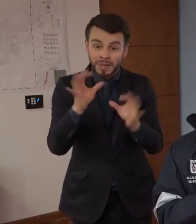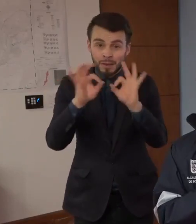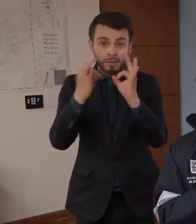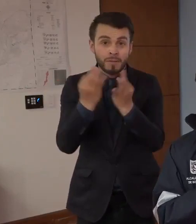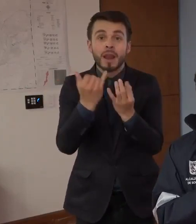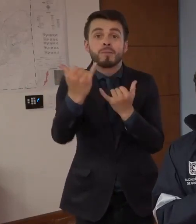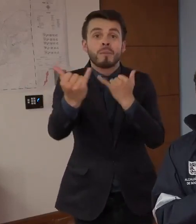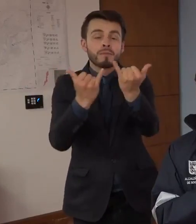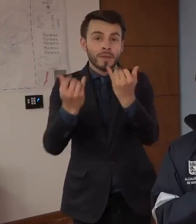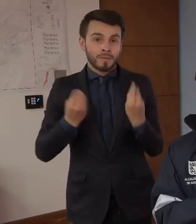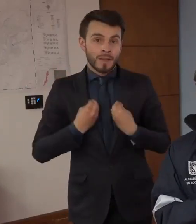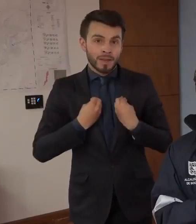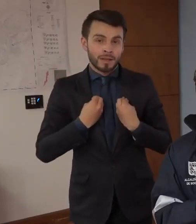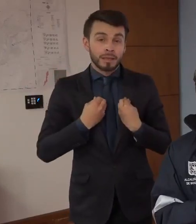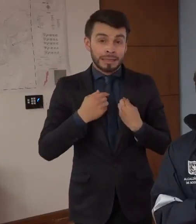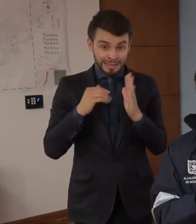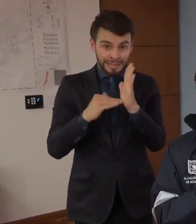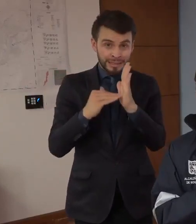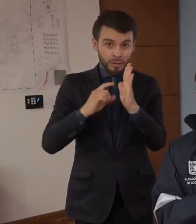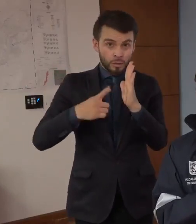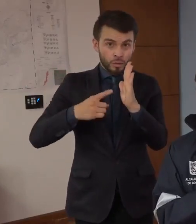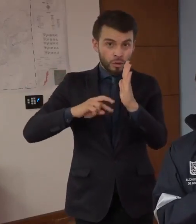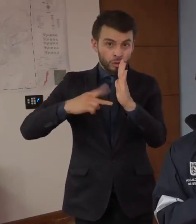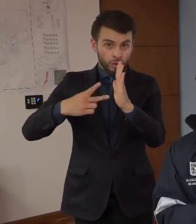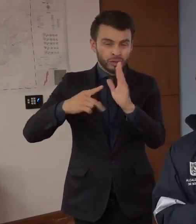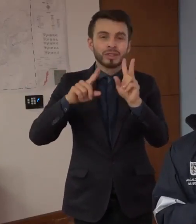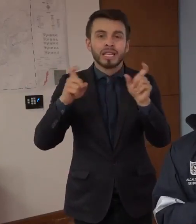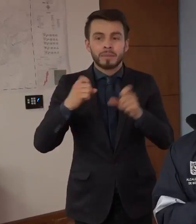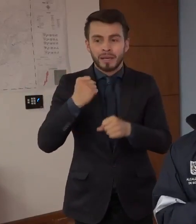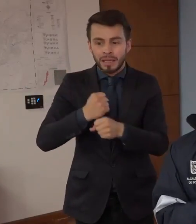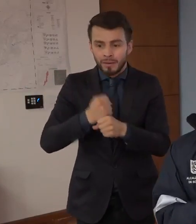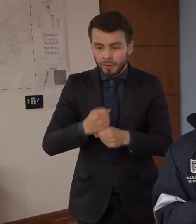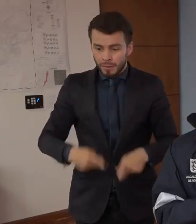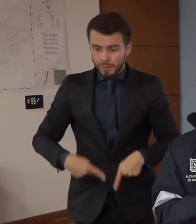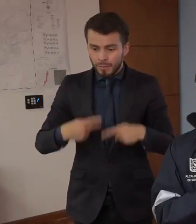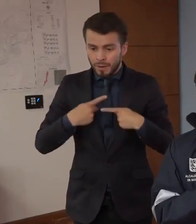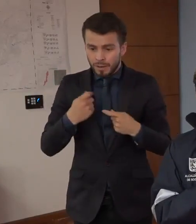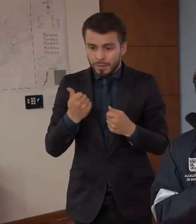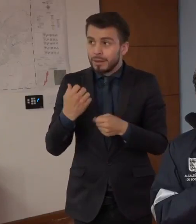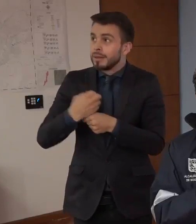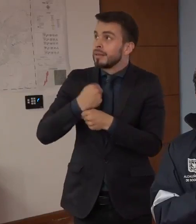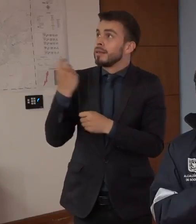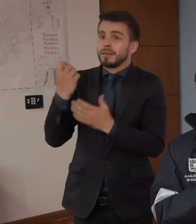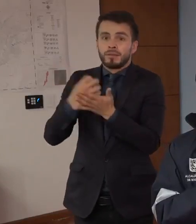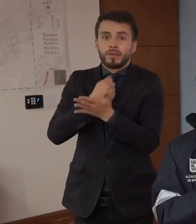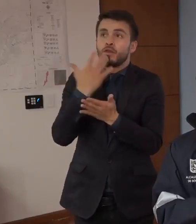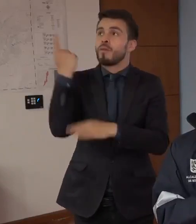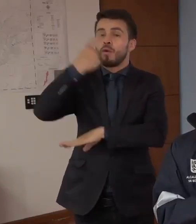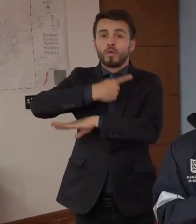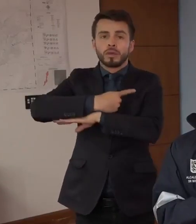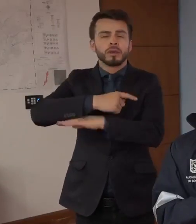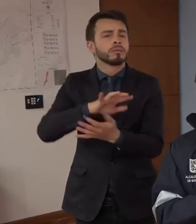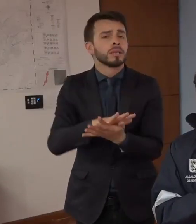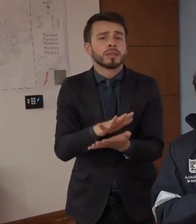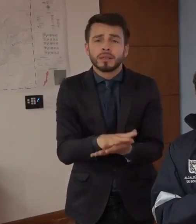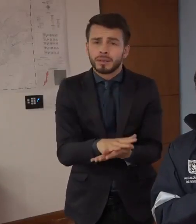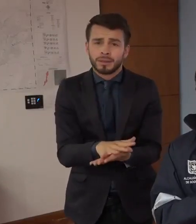especialmente las más vulnerables, las que viven del día a día, van a tener techo.